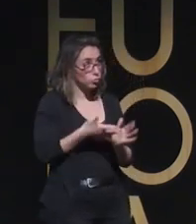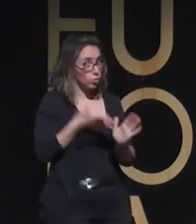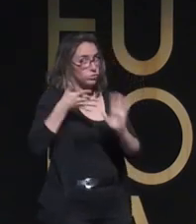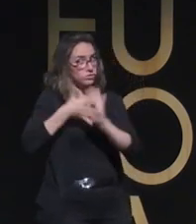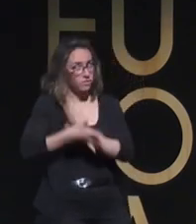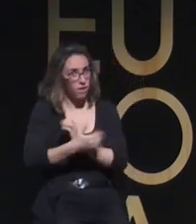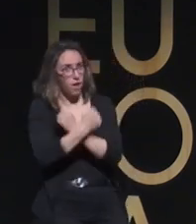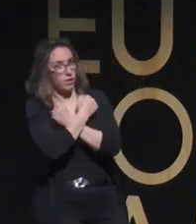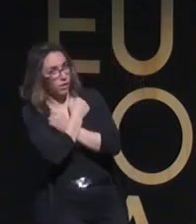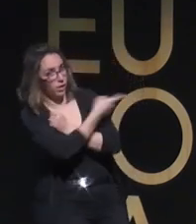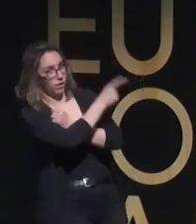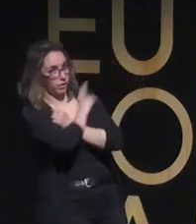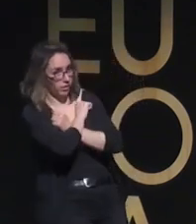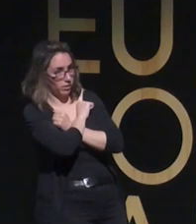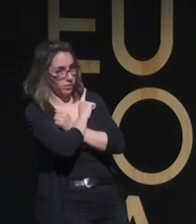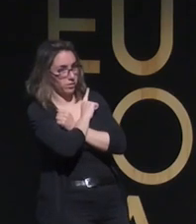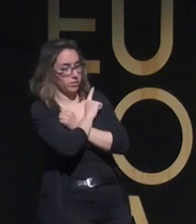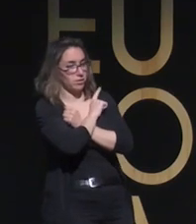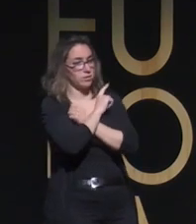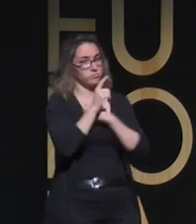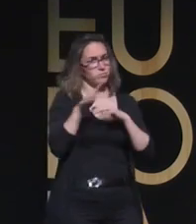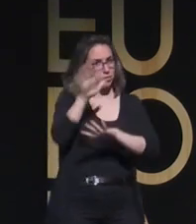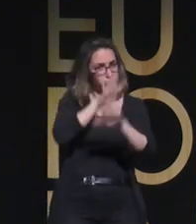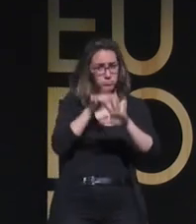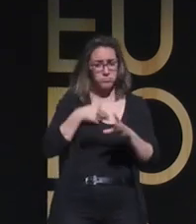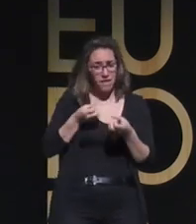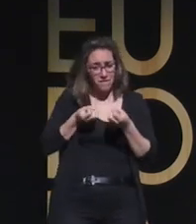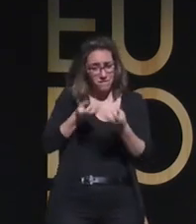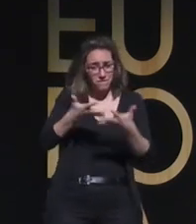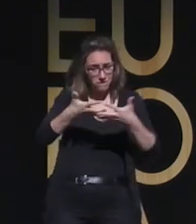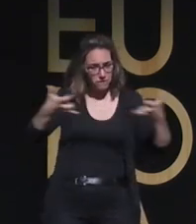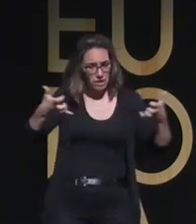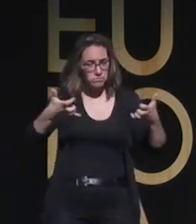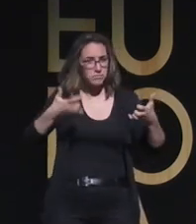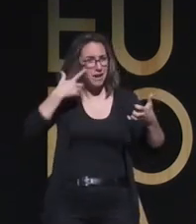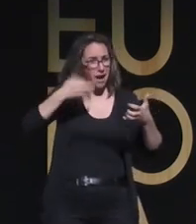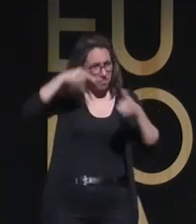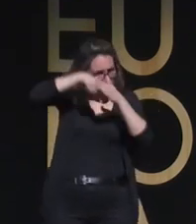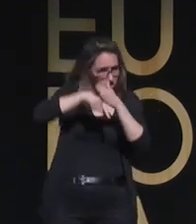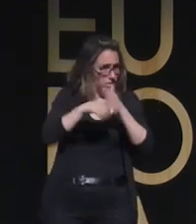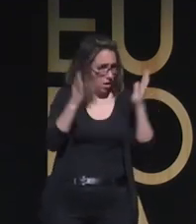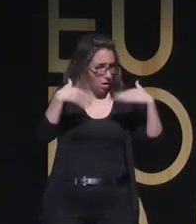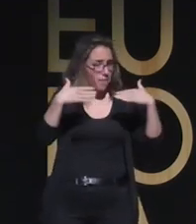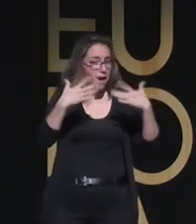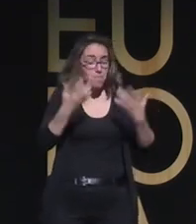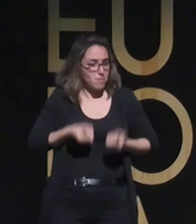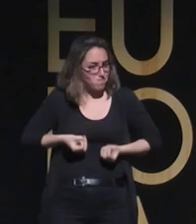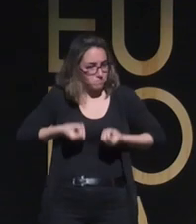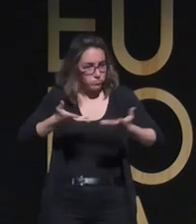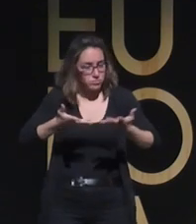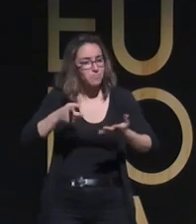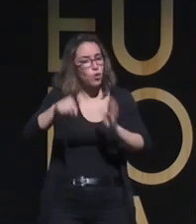quiera es si come todo el plato. No sé si me explico. Y son frases que no salen solas, que no tienen maldad alguna, pero son condiciones de valía. Y el niño y la niña